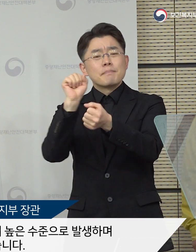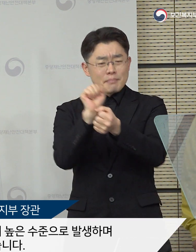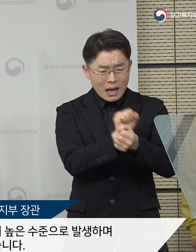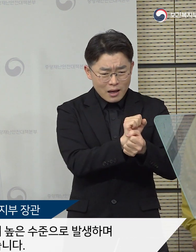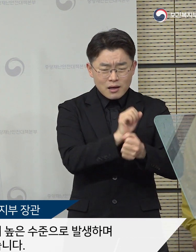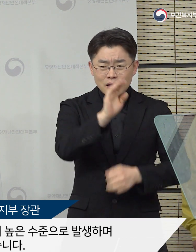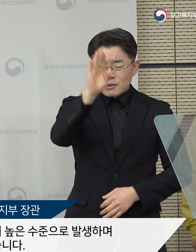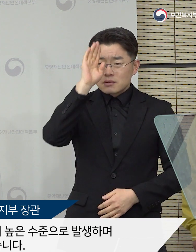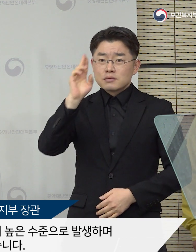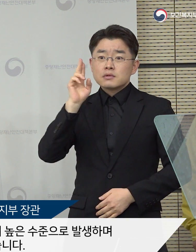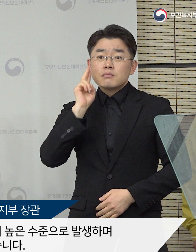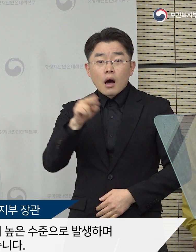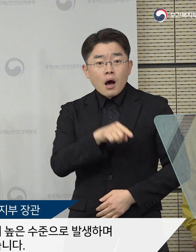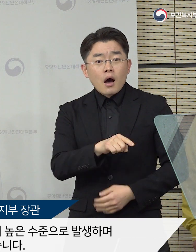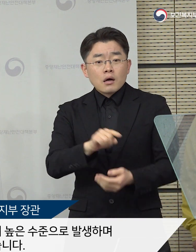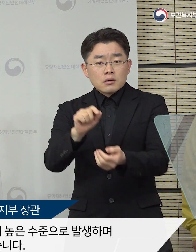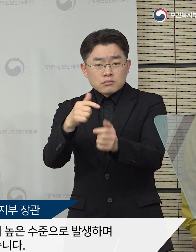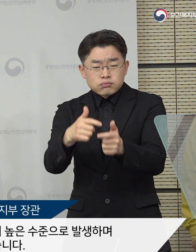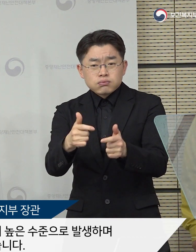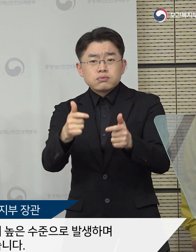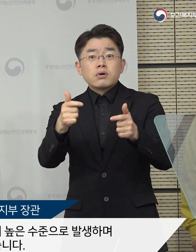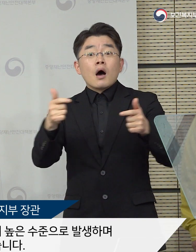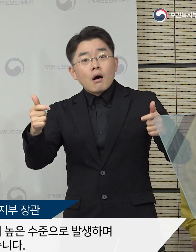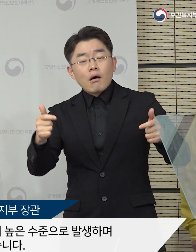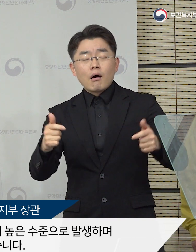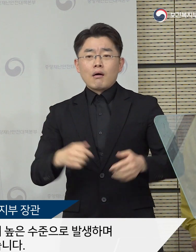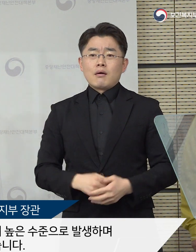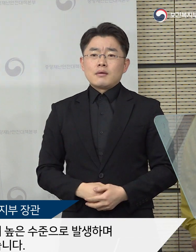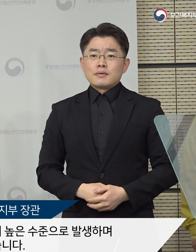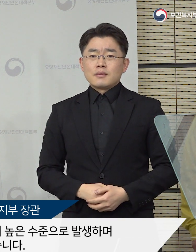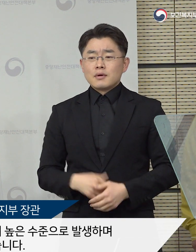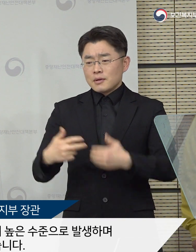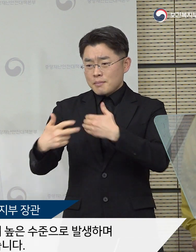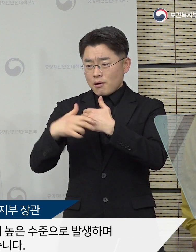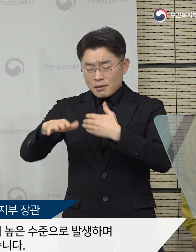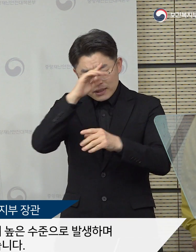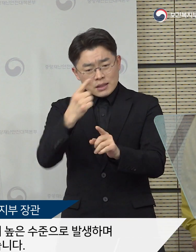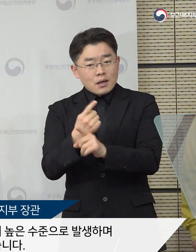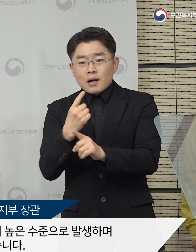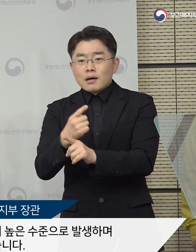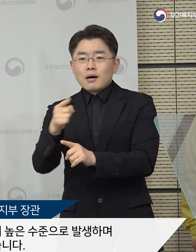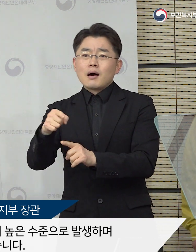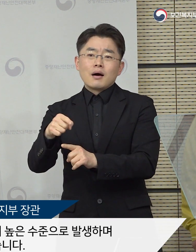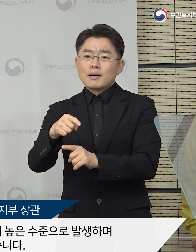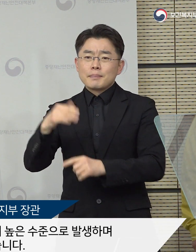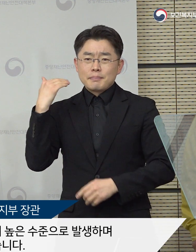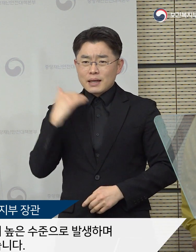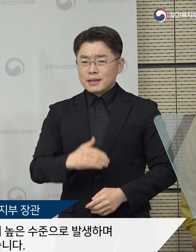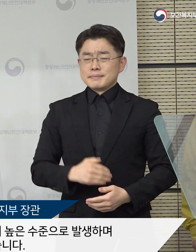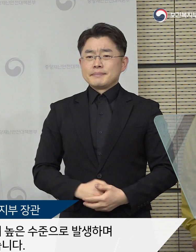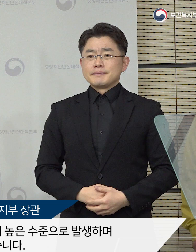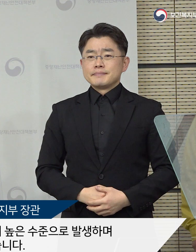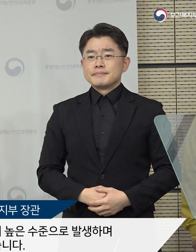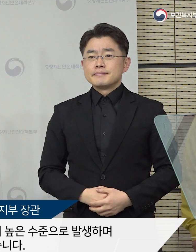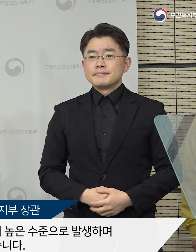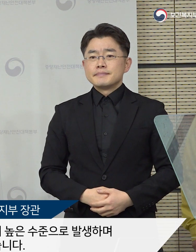중증 환자가 예상보다 더 높은 수준으로 발생하며 의료체계가 한계에 달할 위험에 직면하고